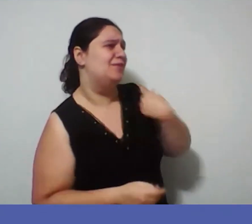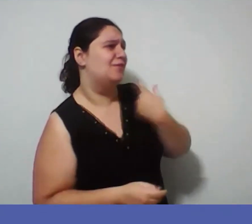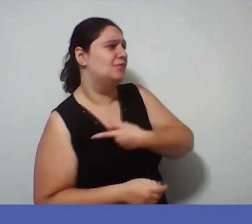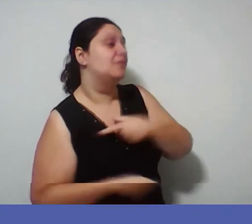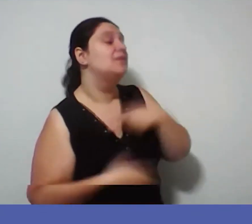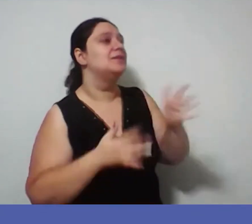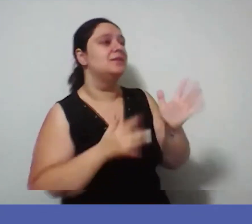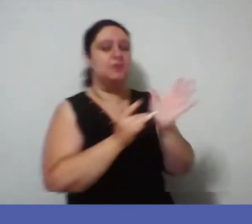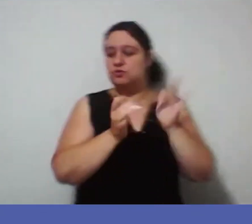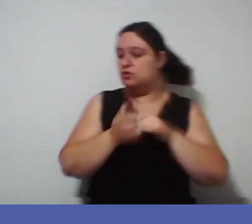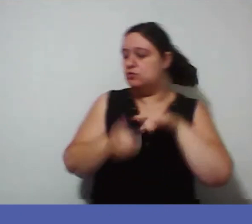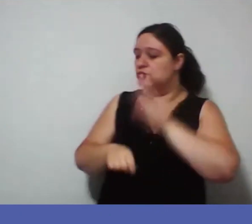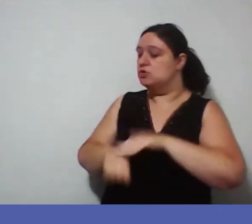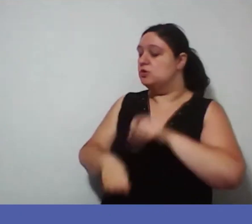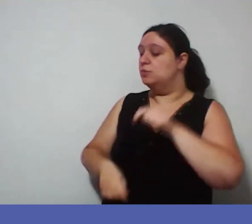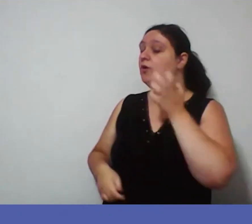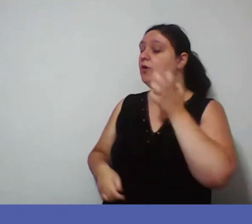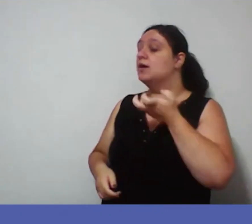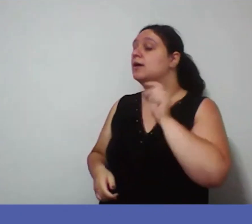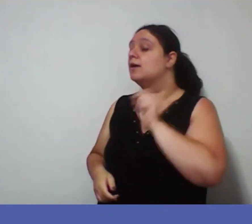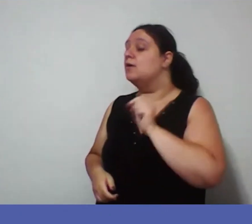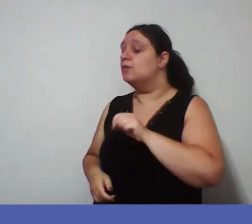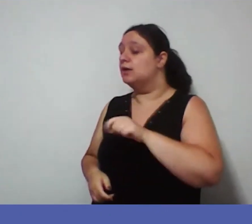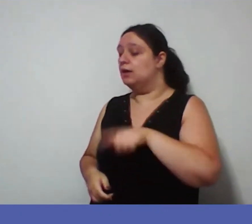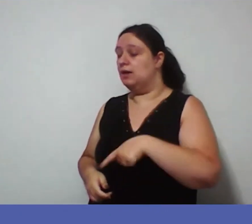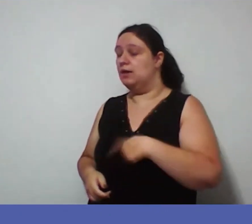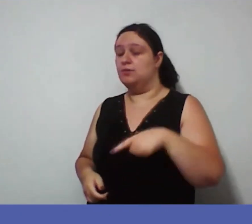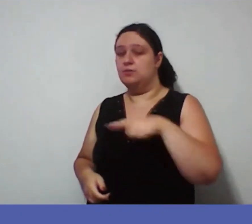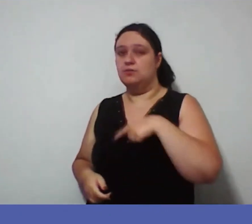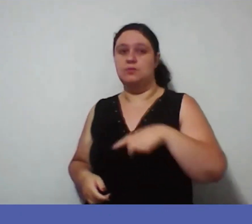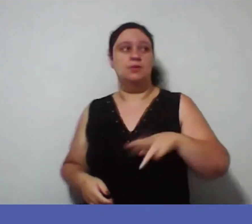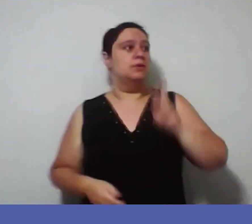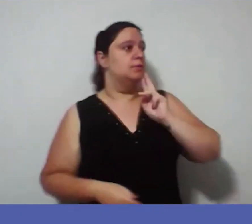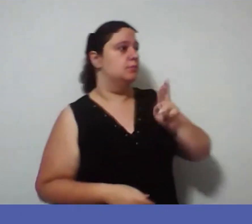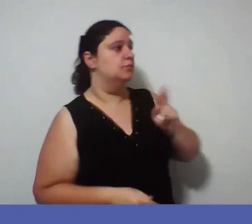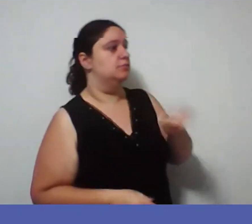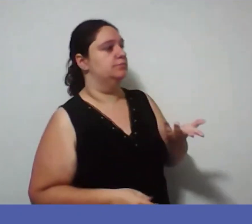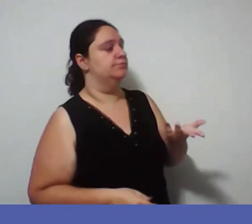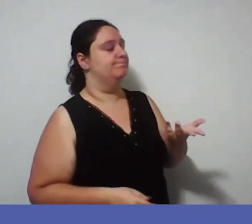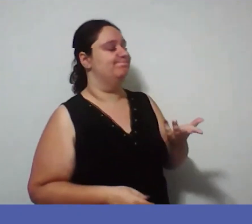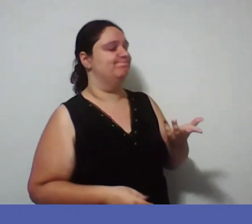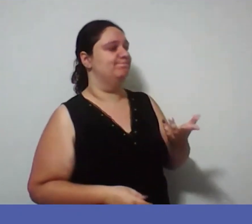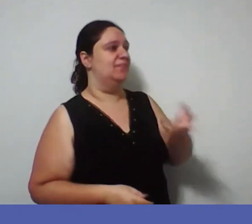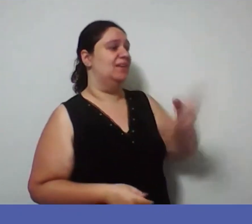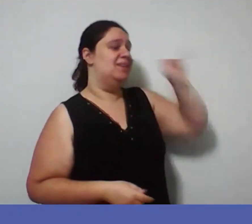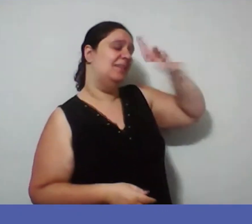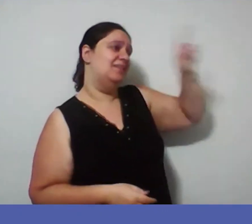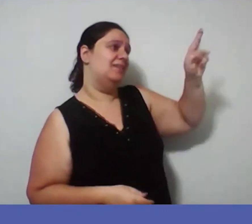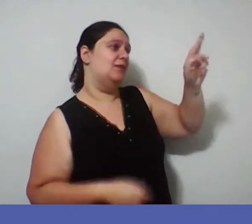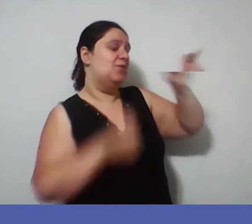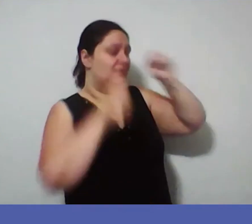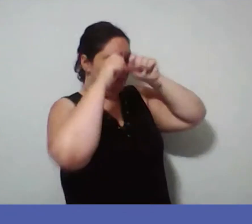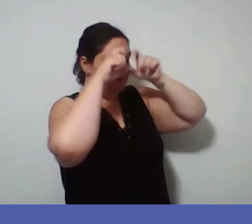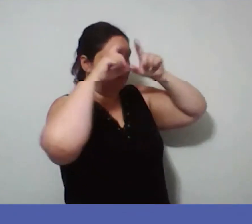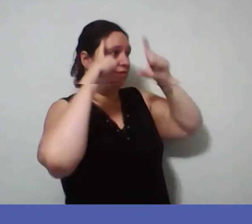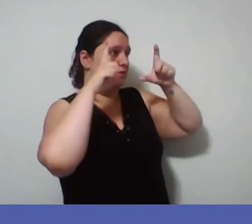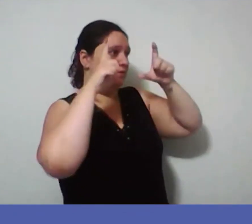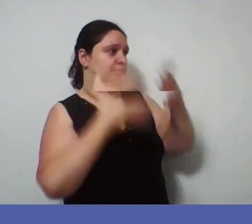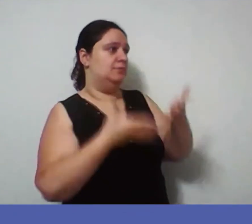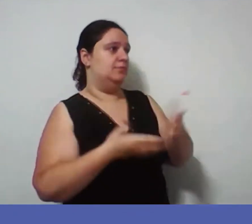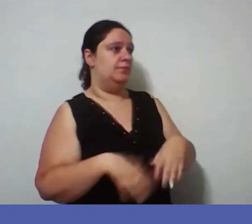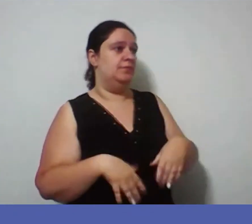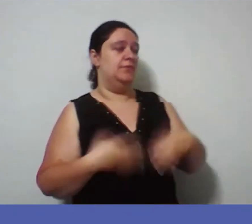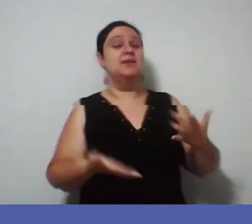perguntou: que quereis que eu vos faça? Responderam: Senhor, que se nos abram os olhos. Conduído,